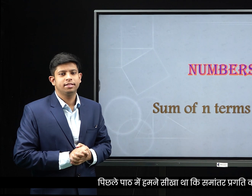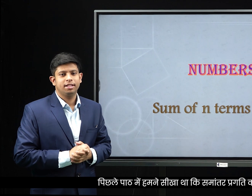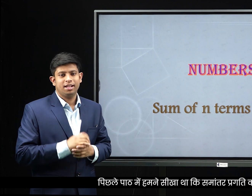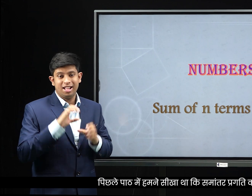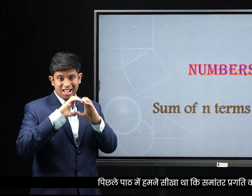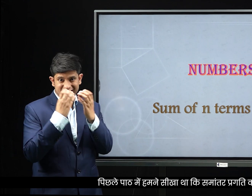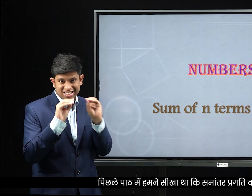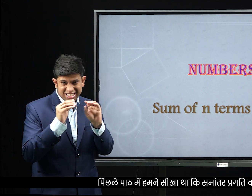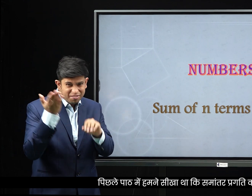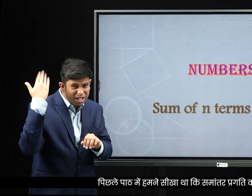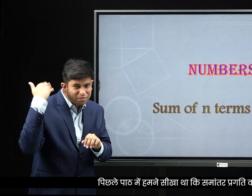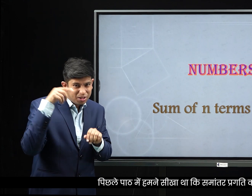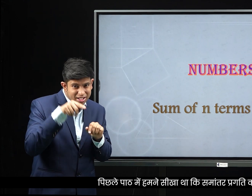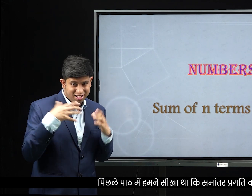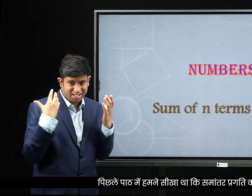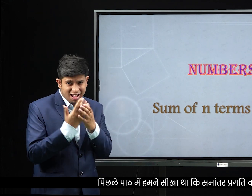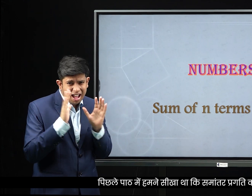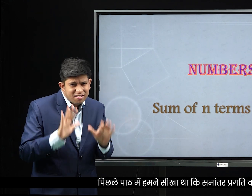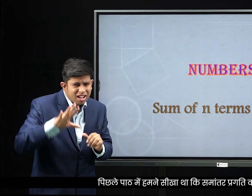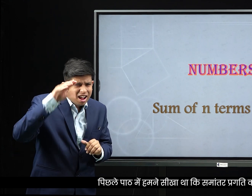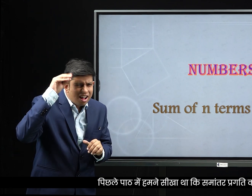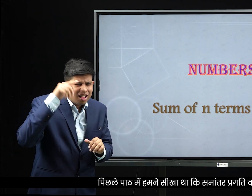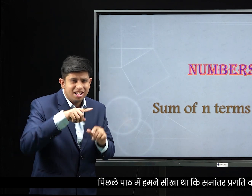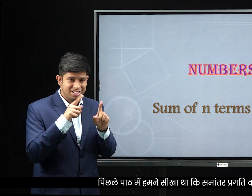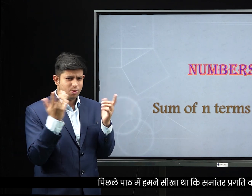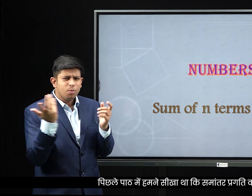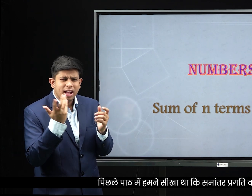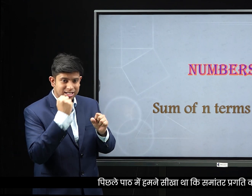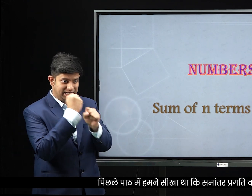पिछले पाठ में हमने सीखा था कि समांतर प्रगति क्या है।